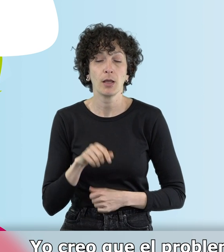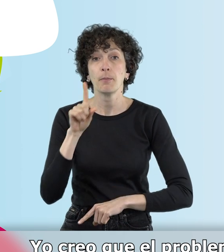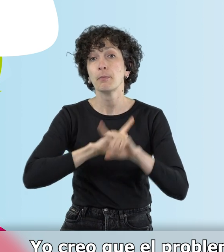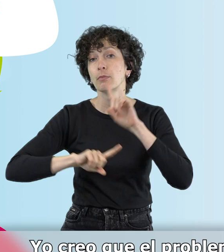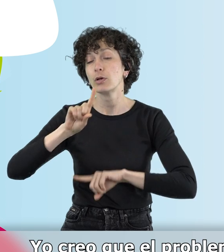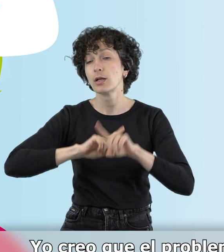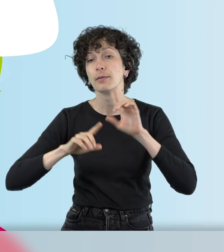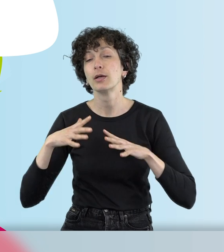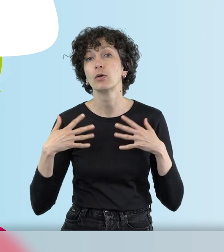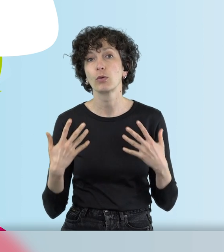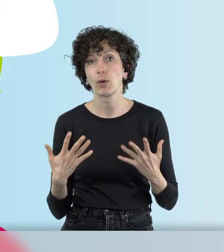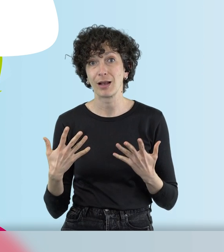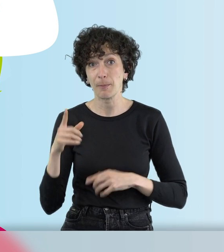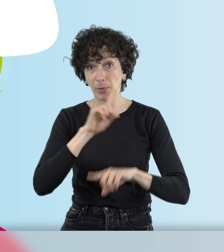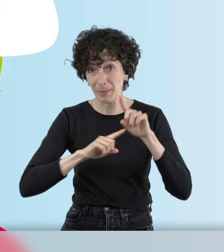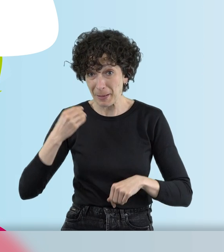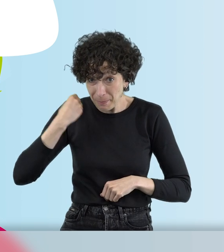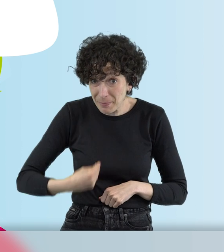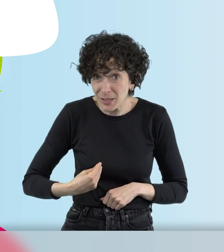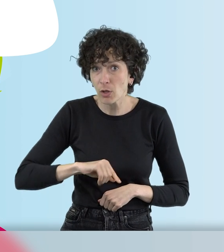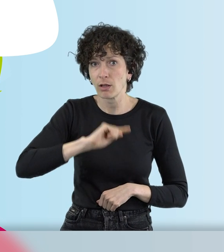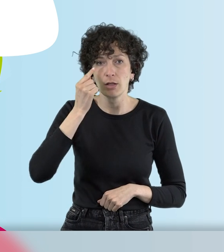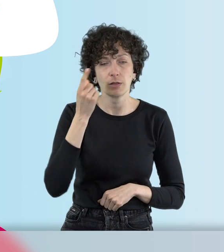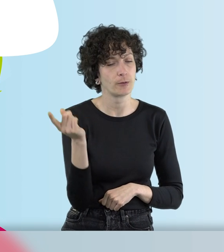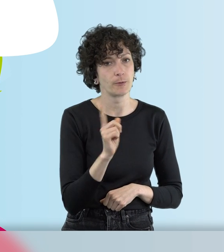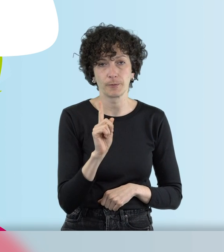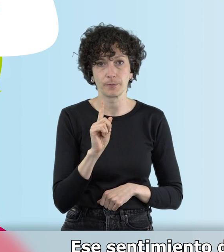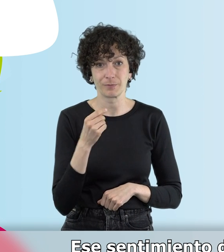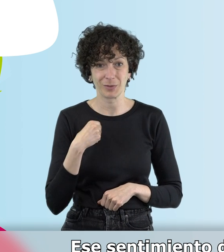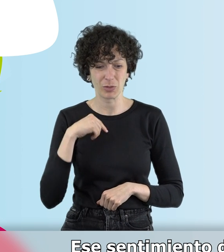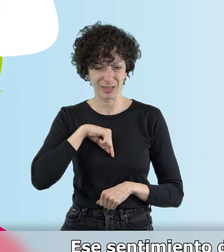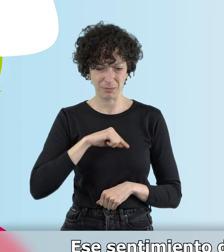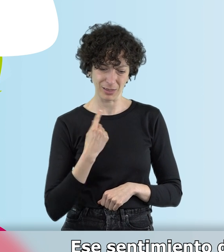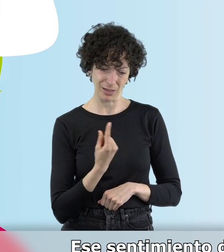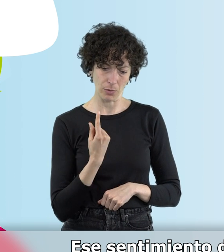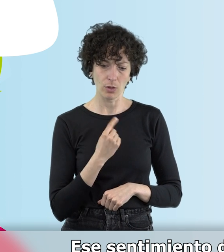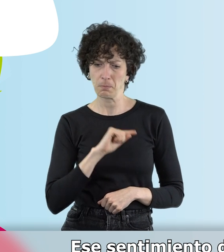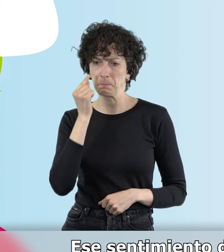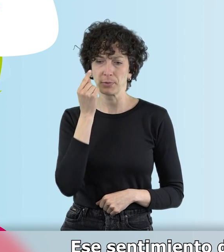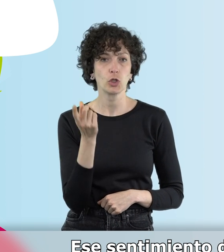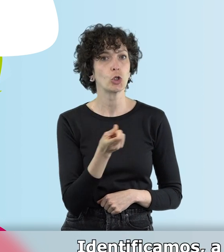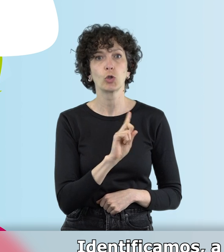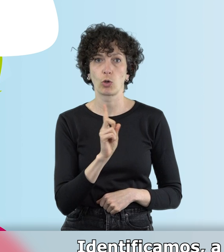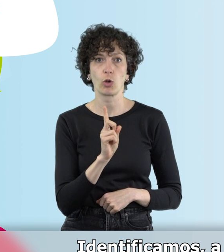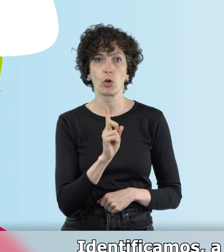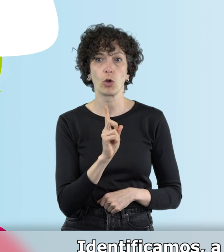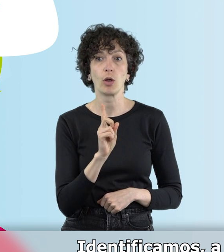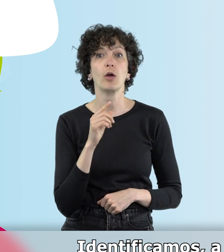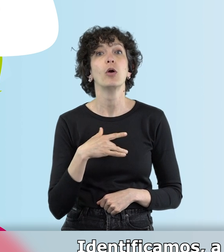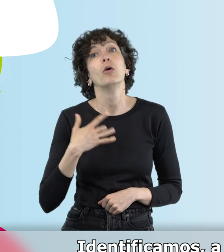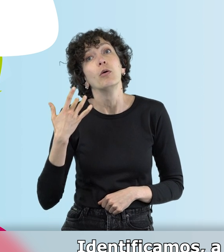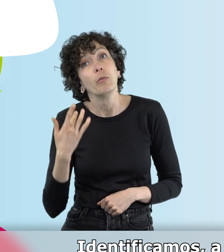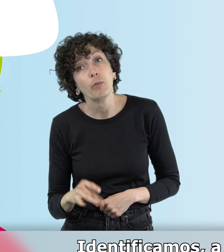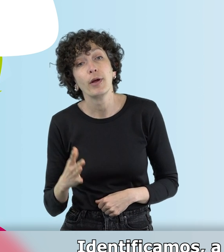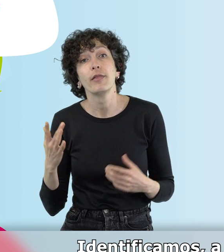que no identificamos ese problema, no identificamos ese sentimiento de soledad, no lo identificamos. Identificamos